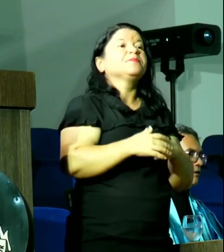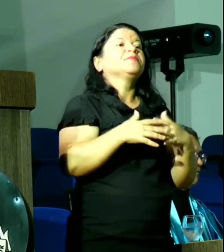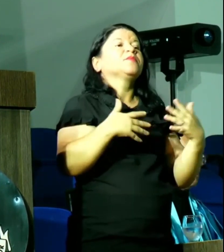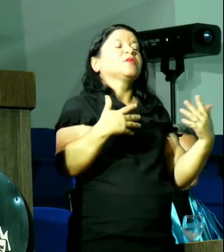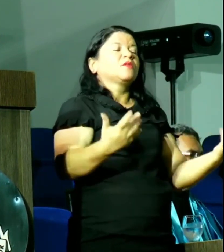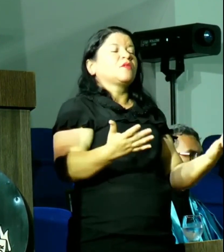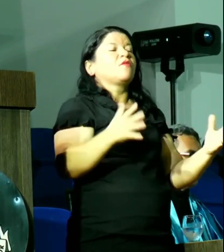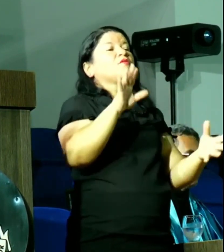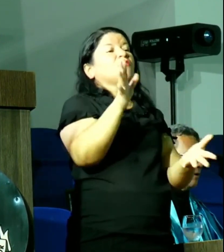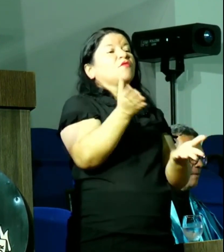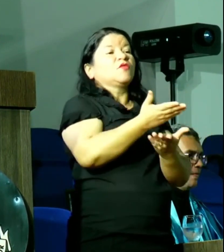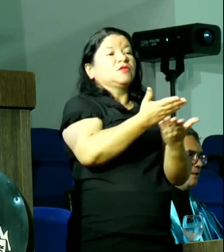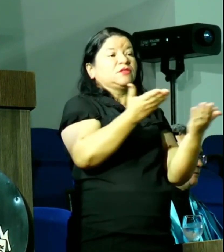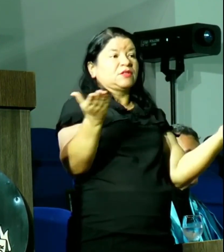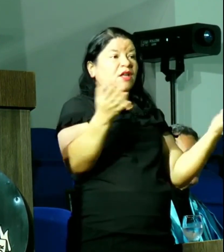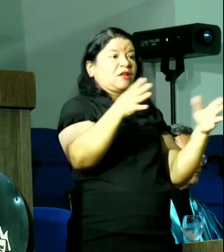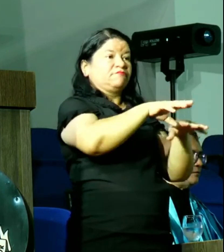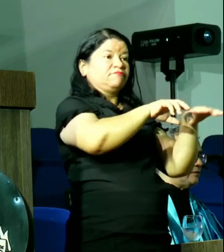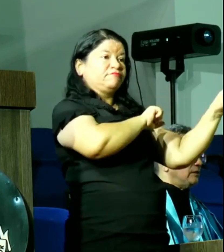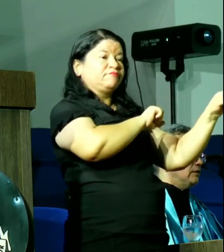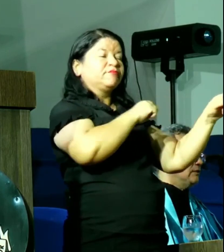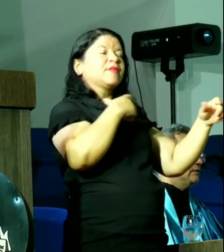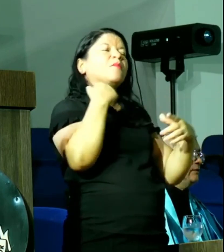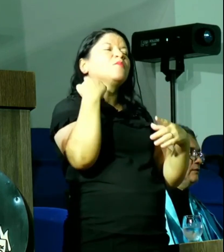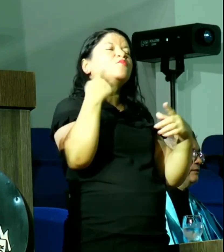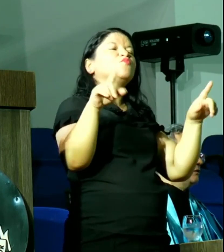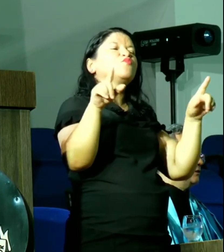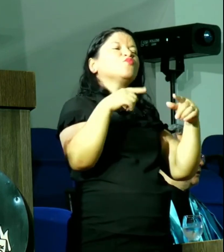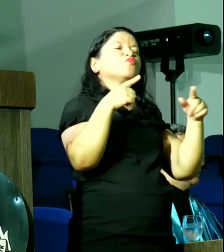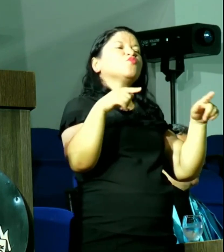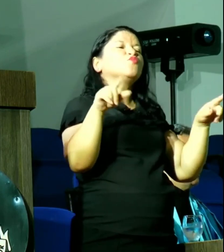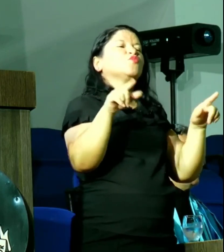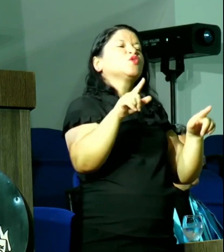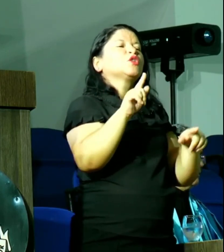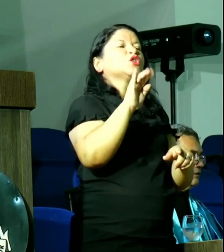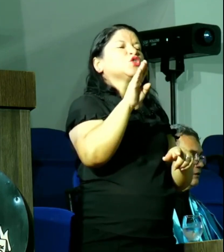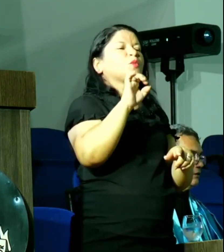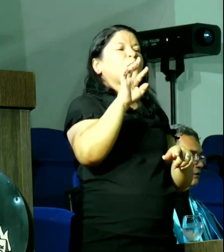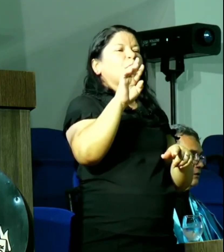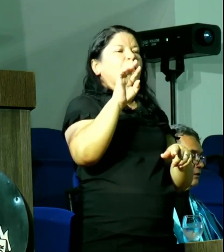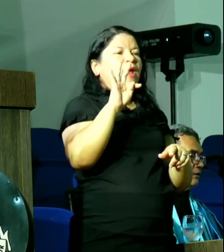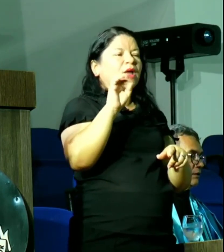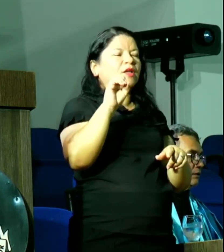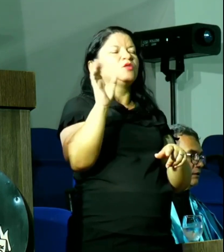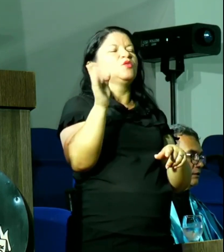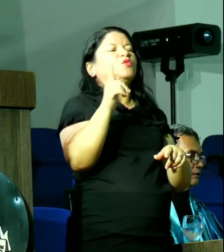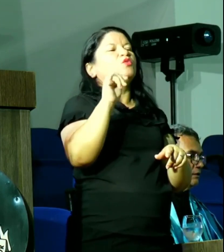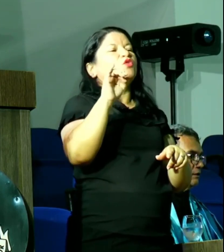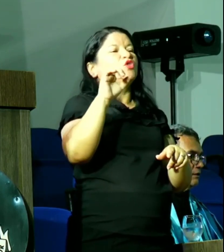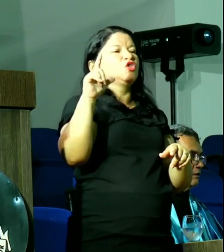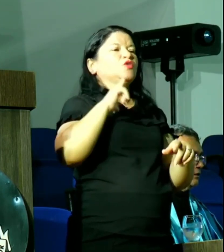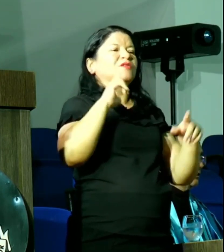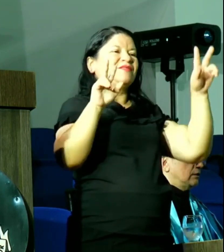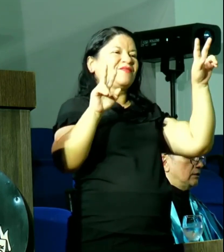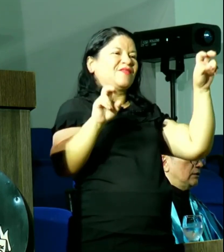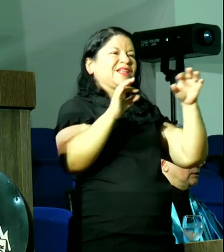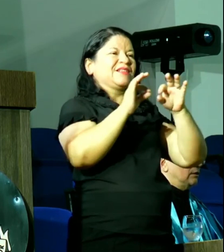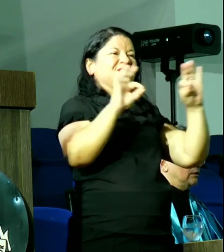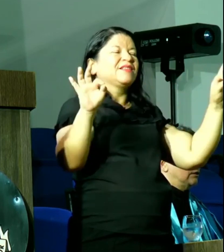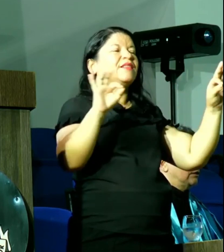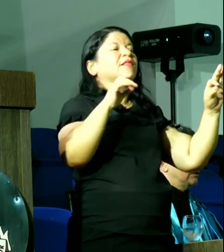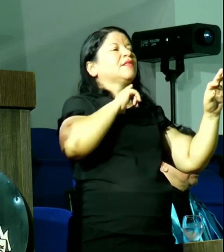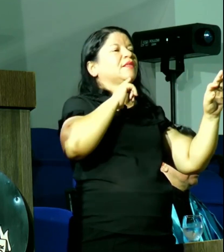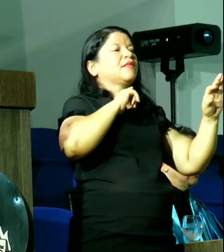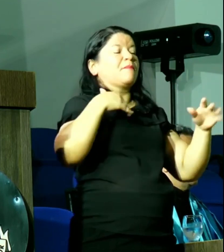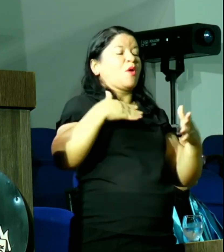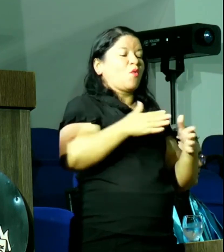Concludentes, na música de Gilberto Gil, Aquele Abraço, há uma estrofe que diz: meu caminho pelo mundo eu mesmo faço.